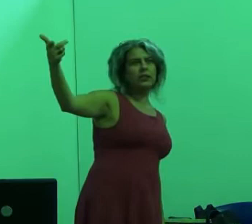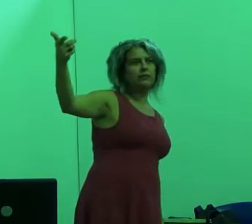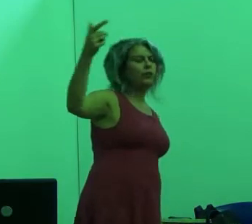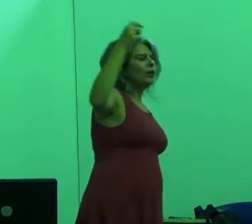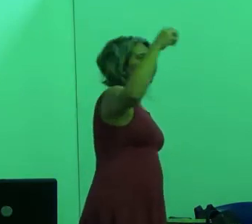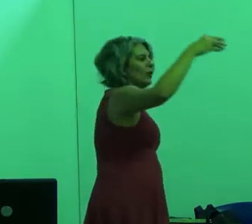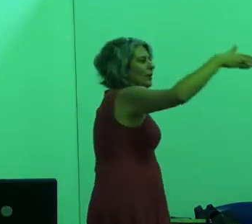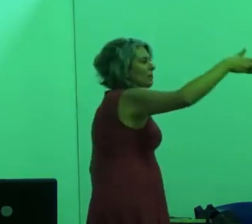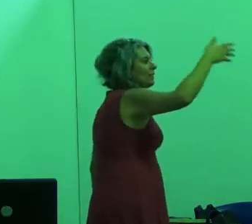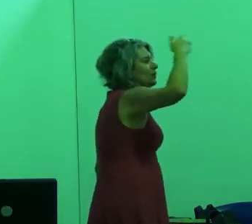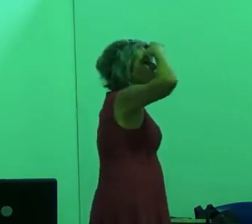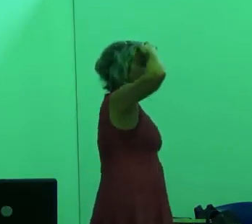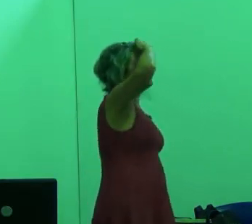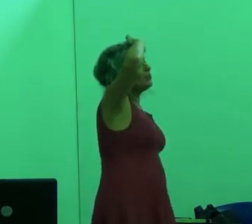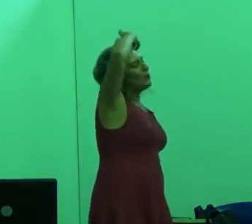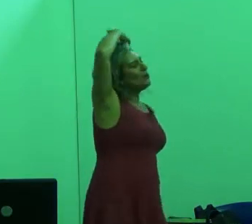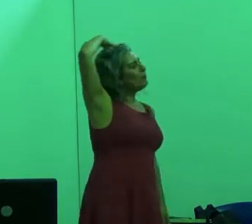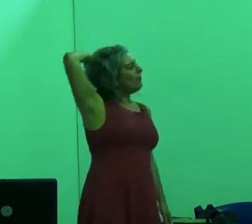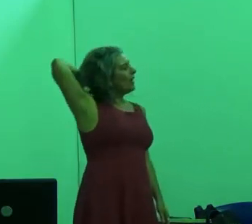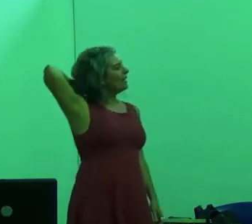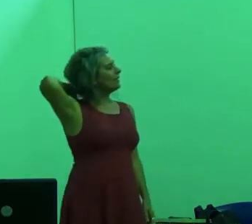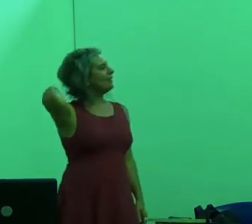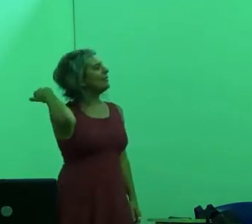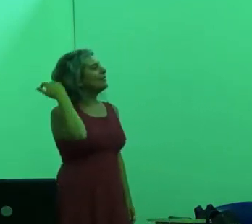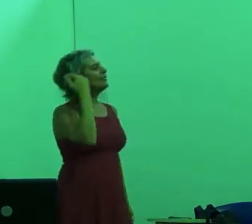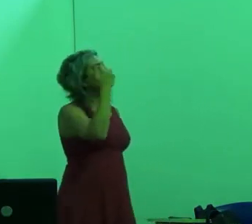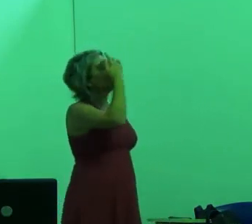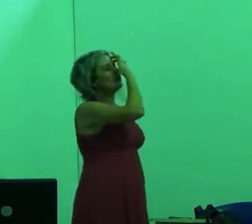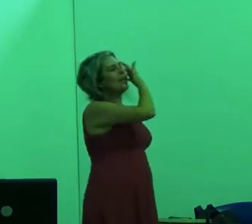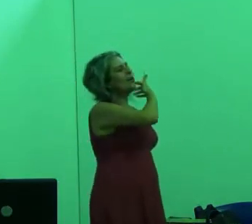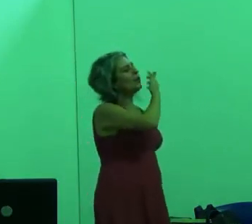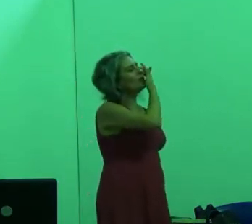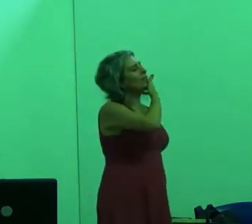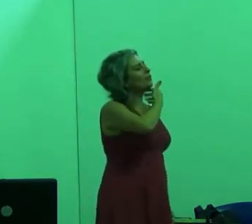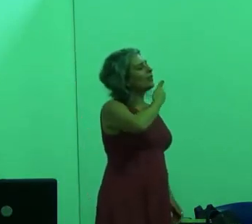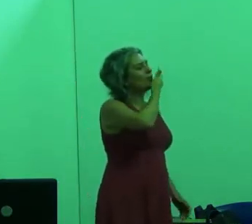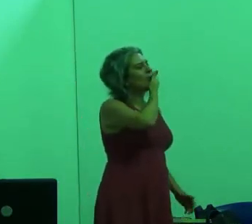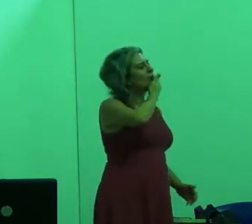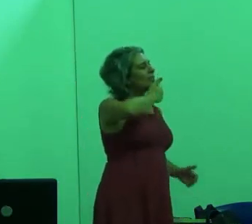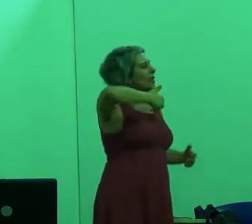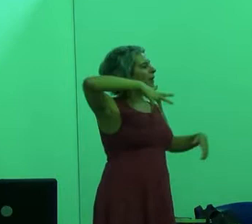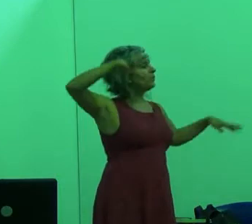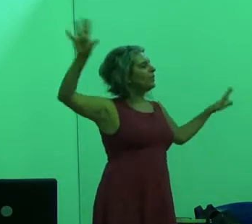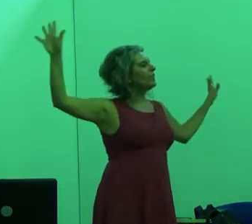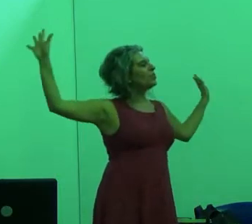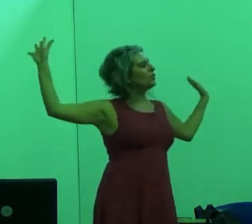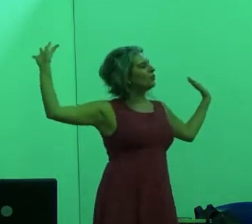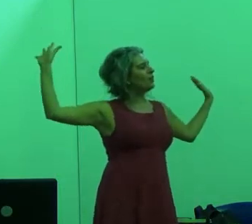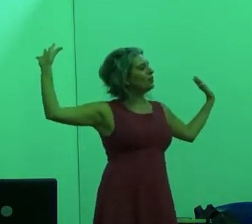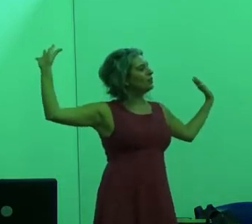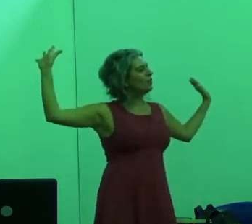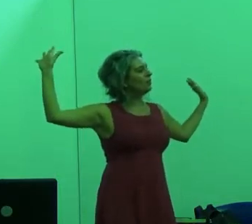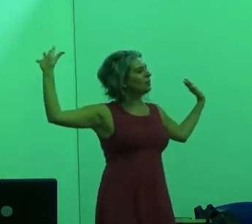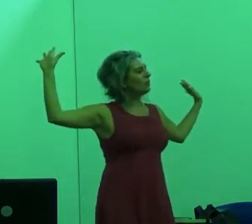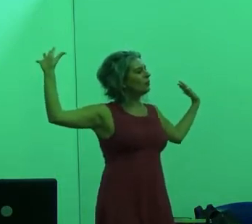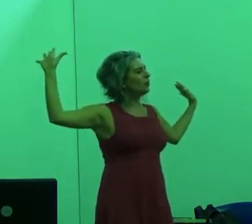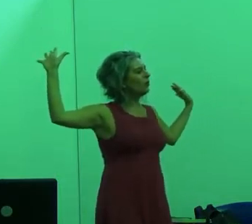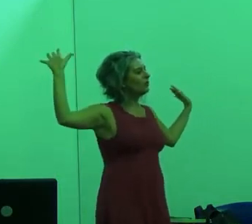livro. Lembrando de um poeta da Uru, estava contando que no lançamento dele tinha 200 e não sei quantas pessoas, porque